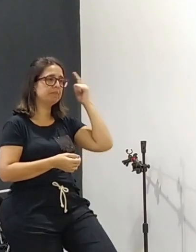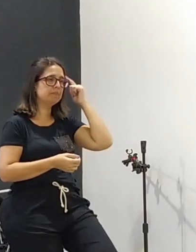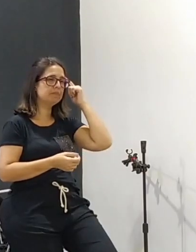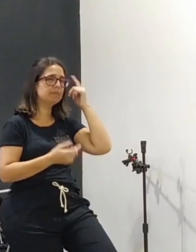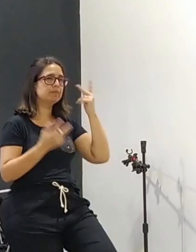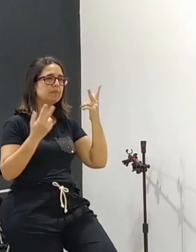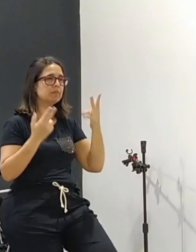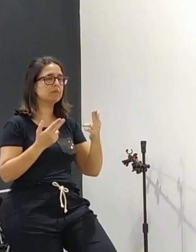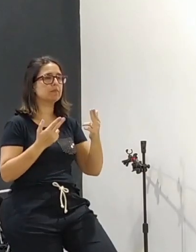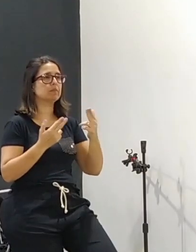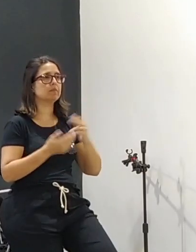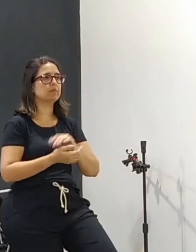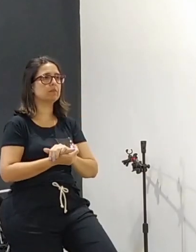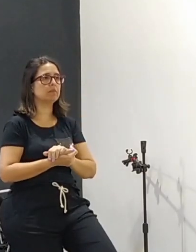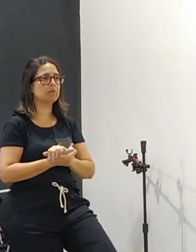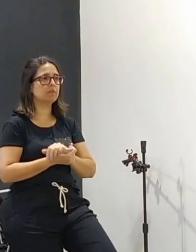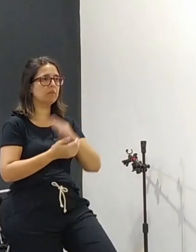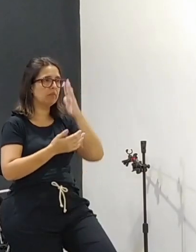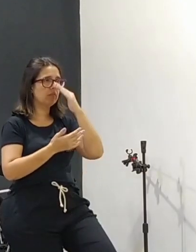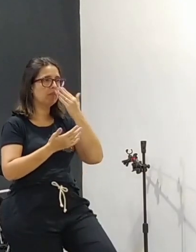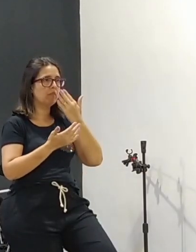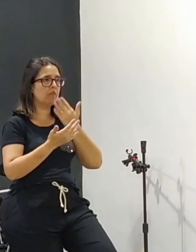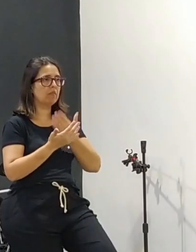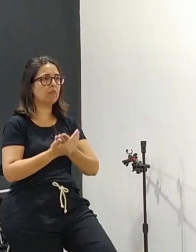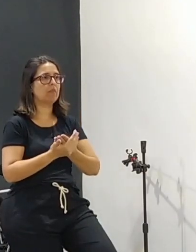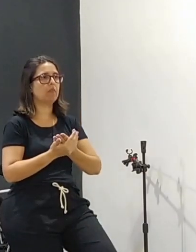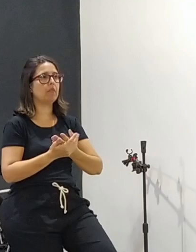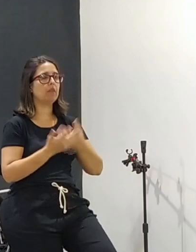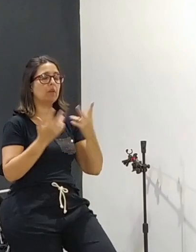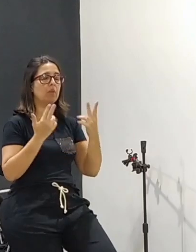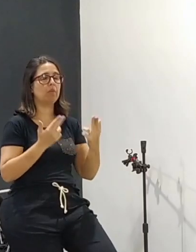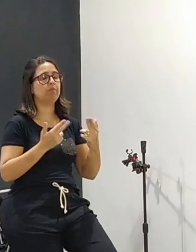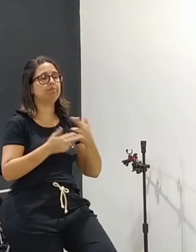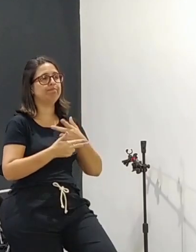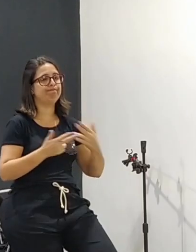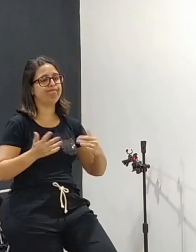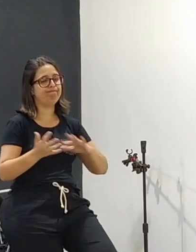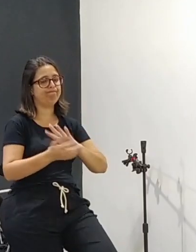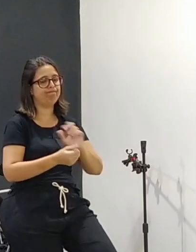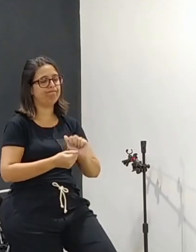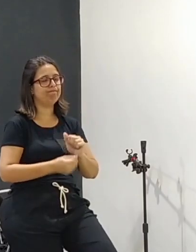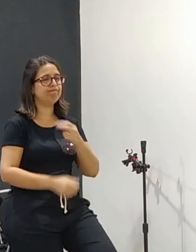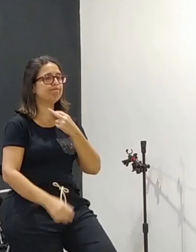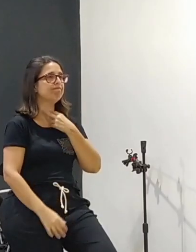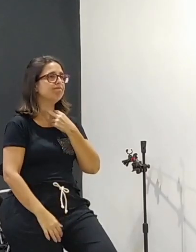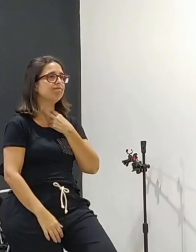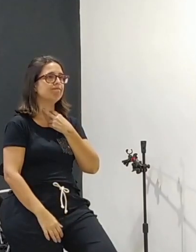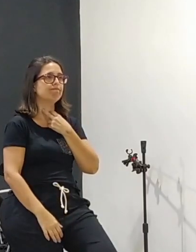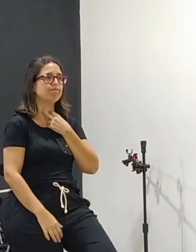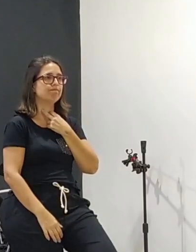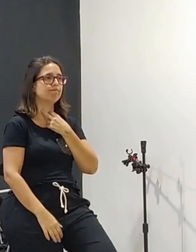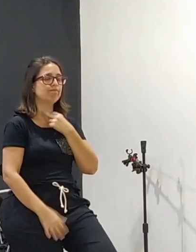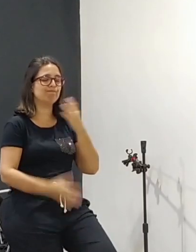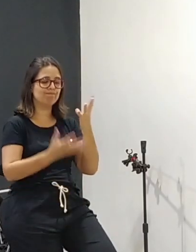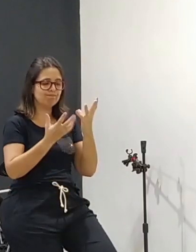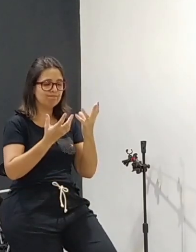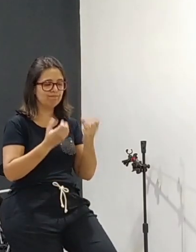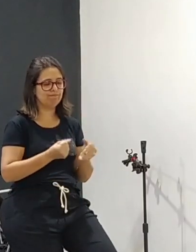igual a eles, acreditar no que eles acreditam. Mas nós não podemos nos deixar